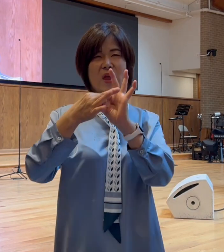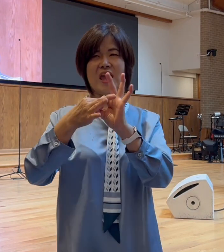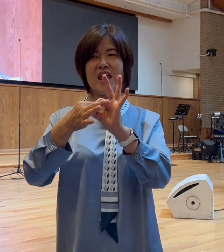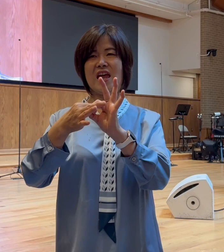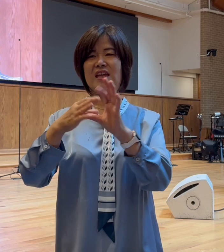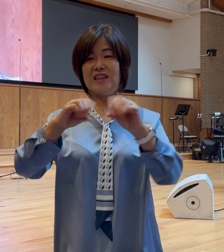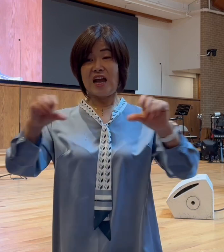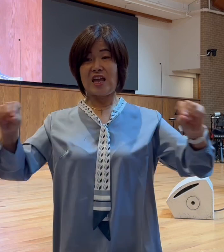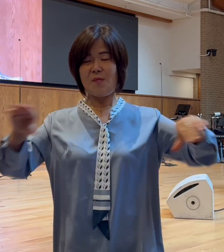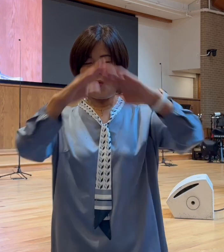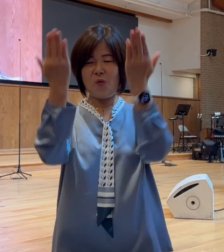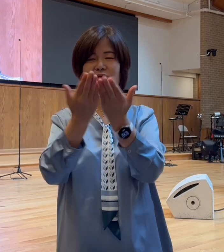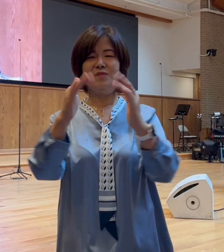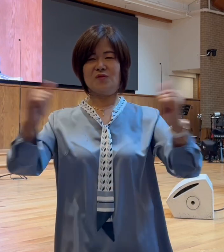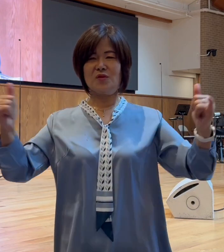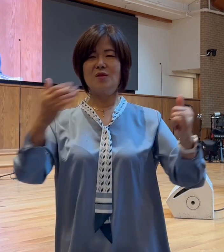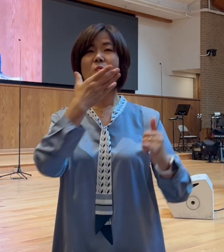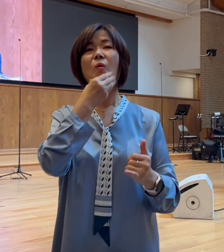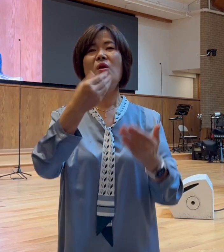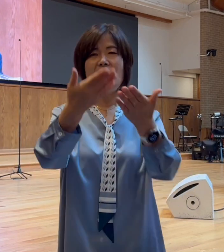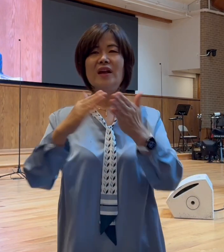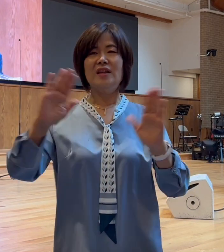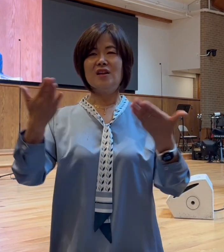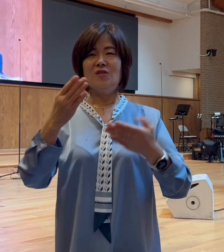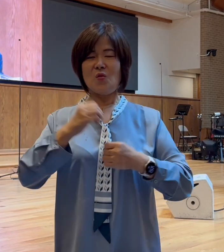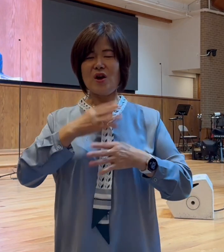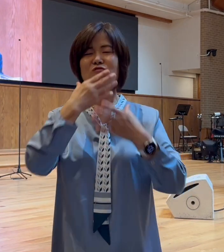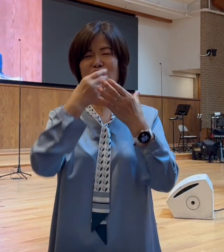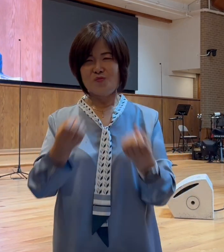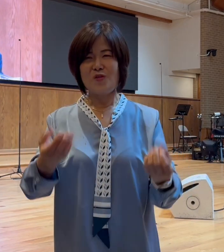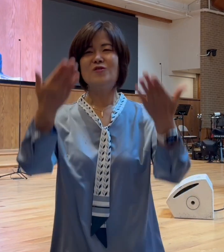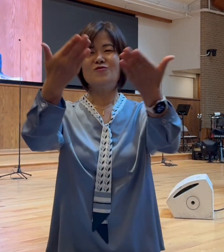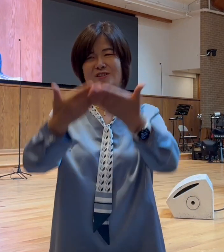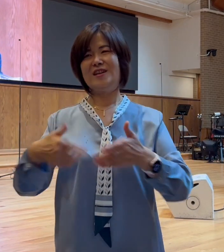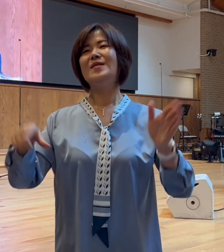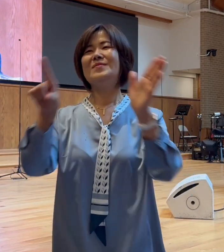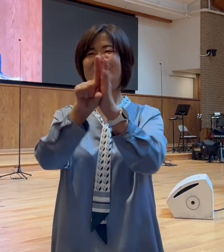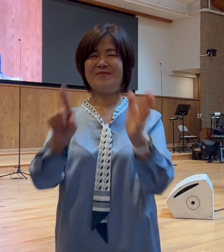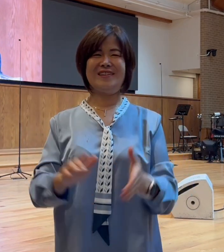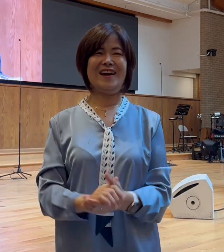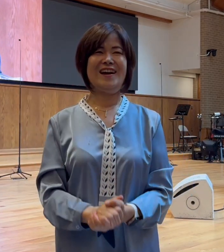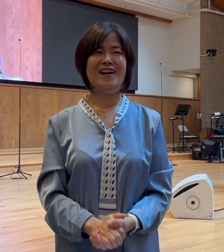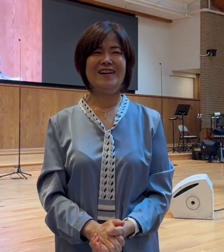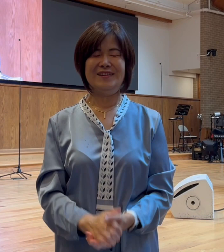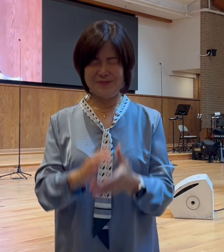땅의 모든 족속이 복을 받게 되는 놀라운 축복을 주시리라 생각합니다.